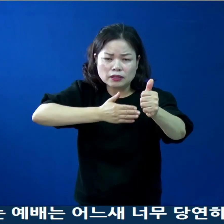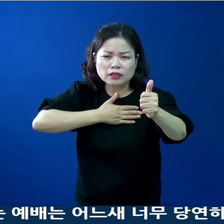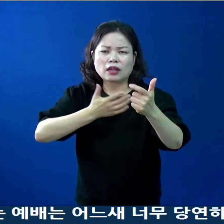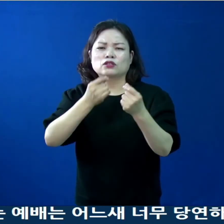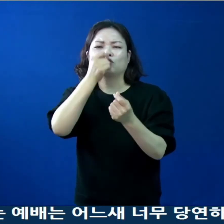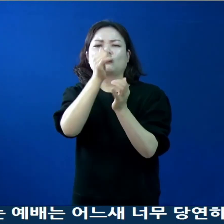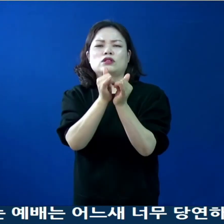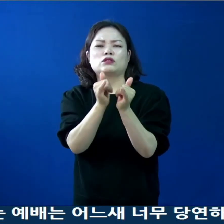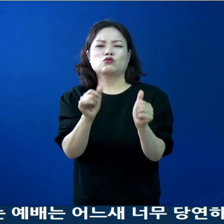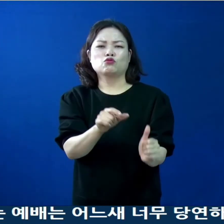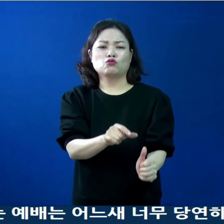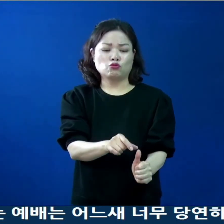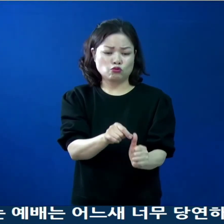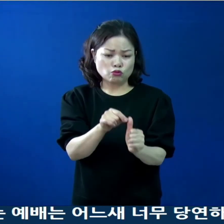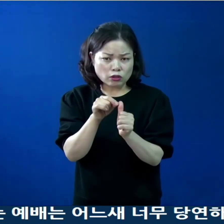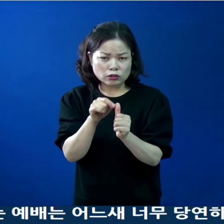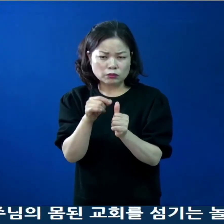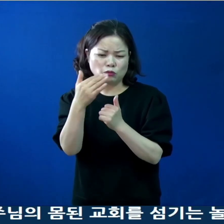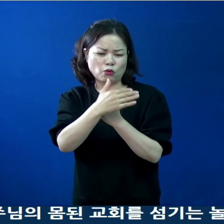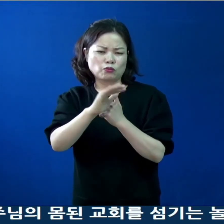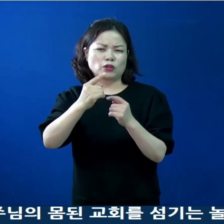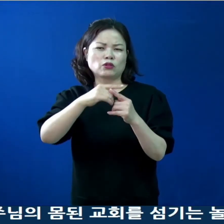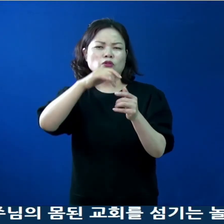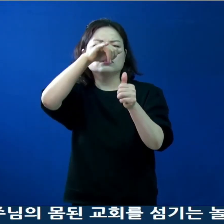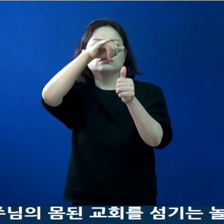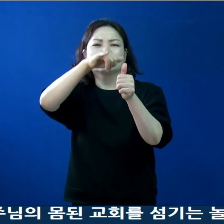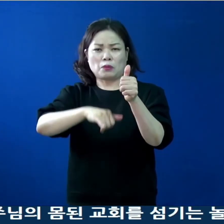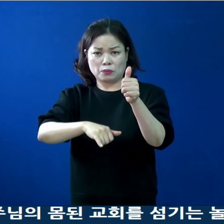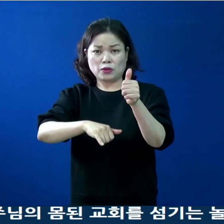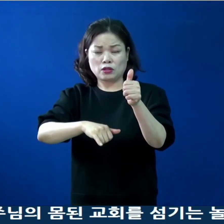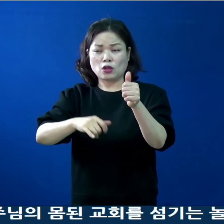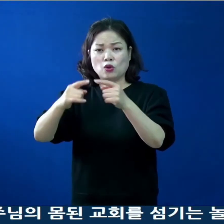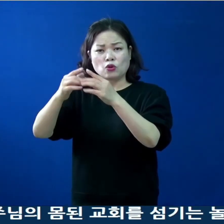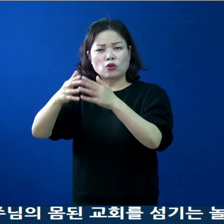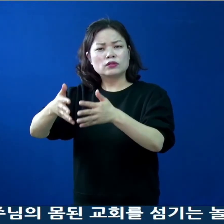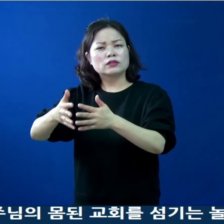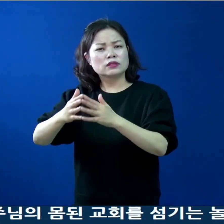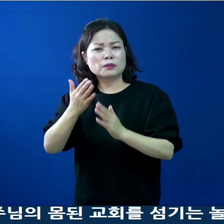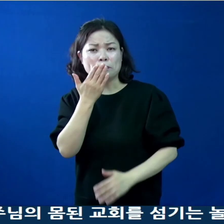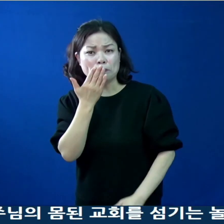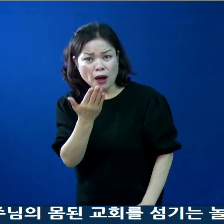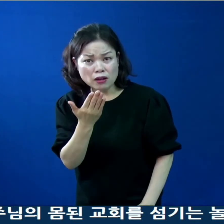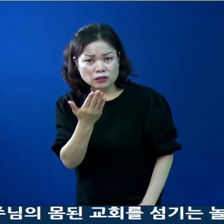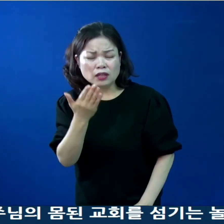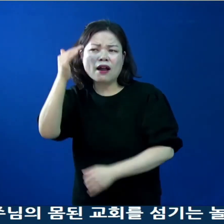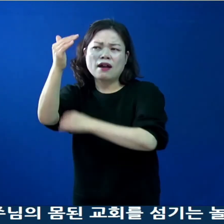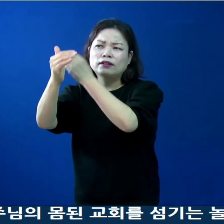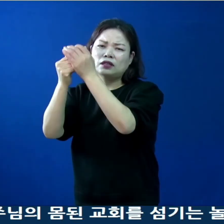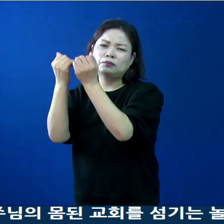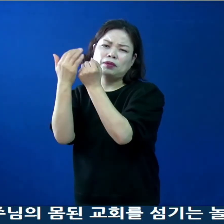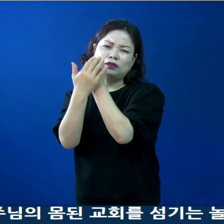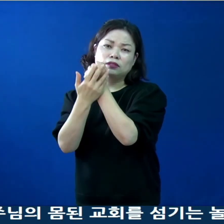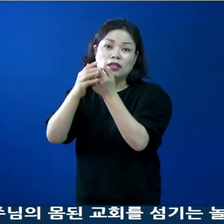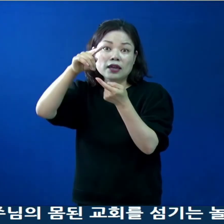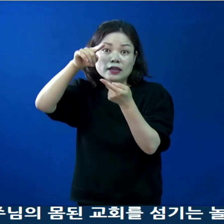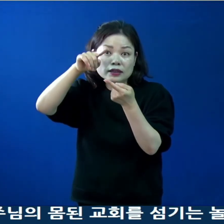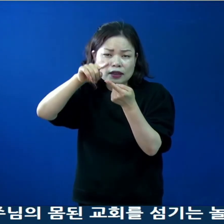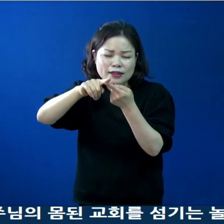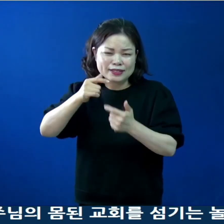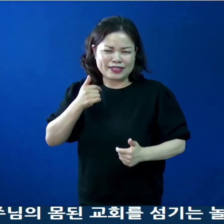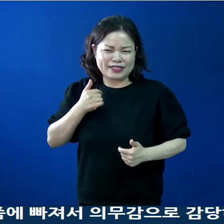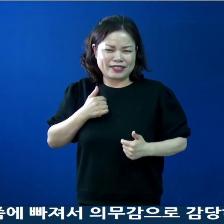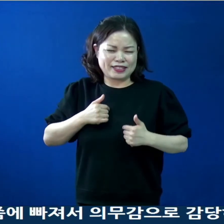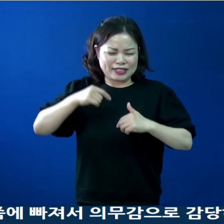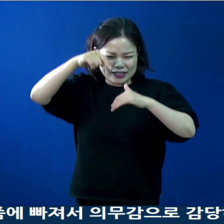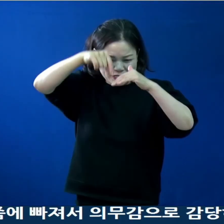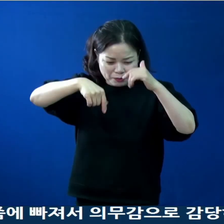구원해 주시고 주님의 몸된 교회를 섬기게 하시는, 교회를 세워나가게 하시는 하나님의 은혜에 대한 깊은